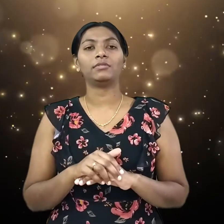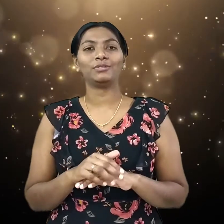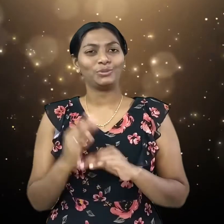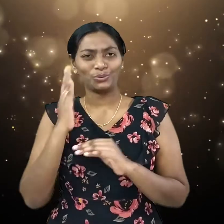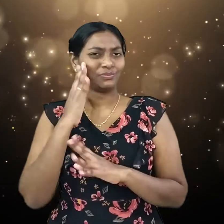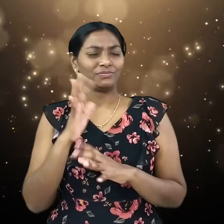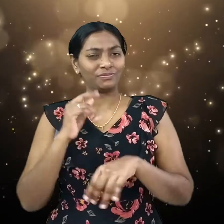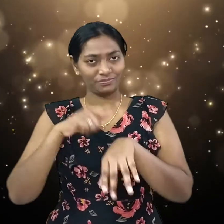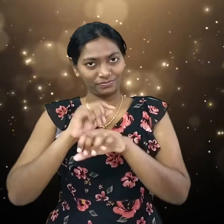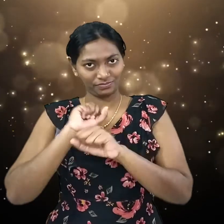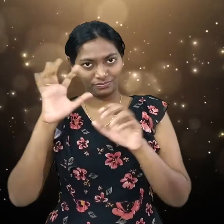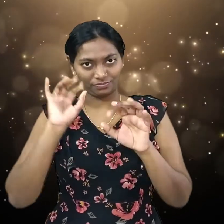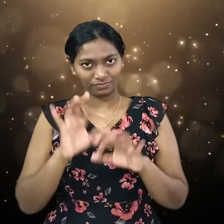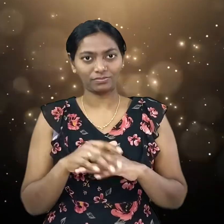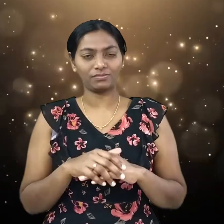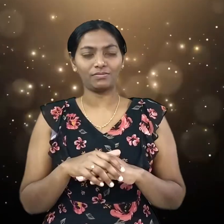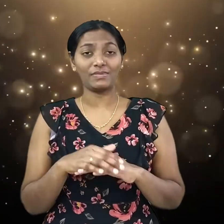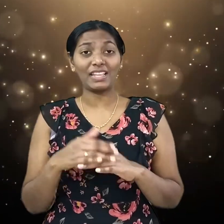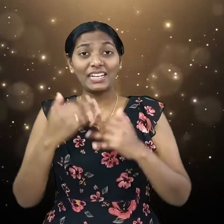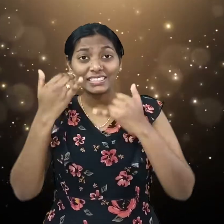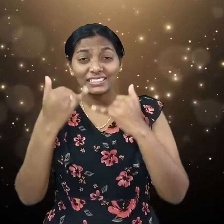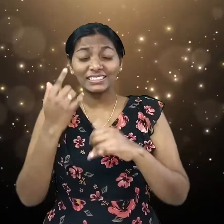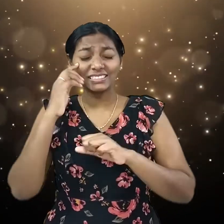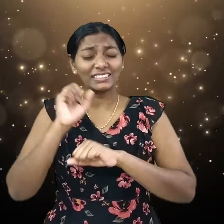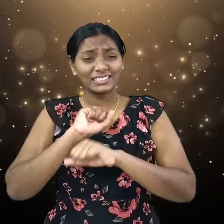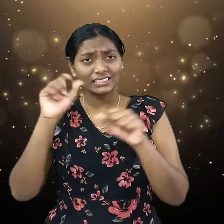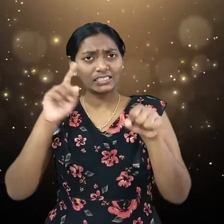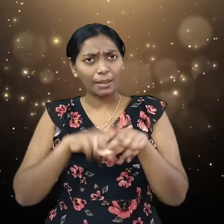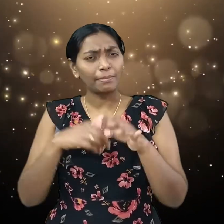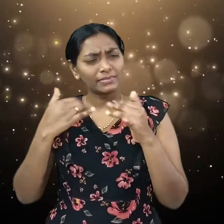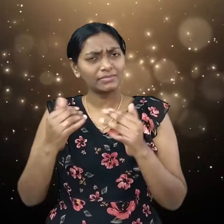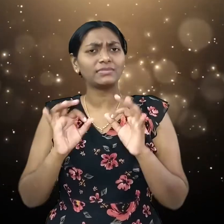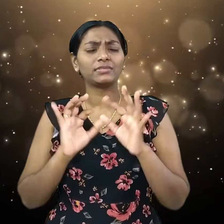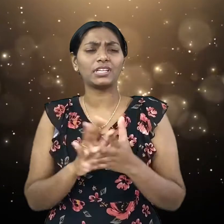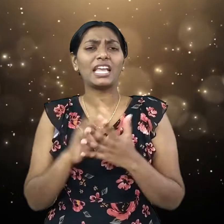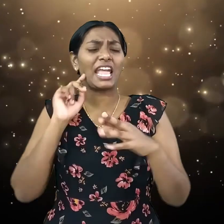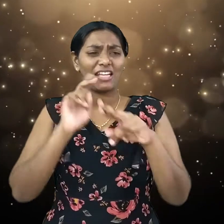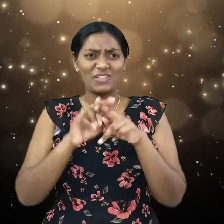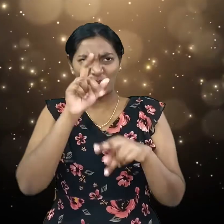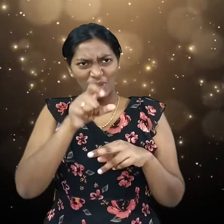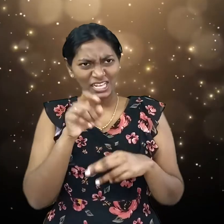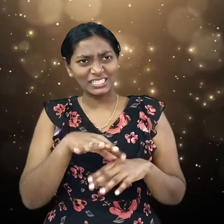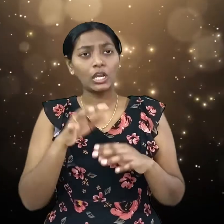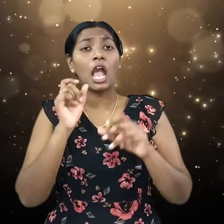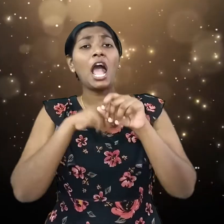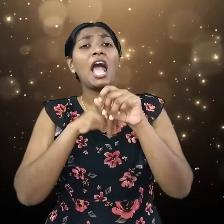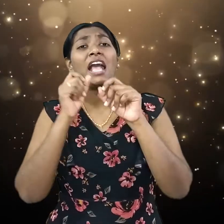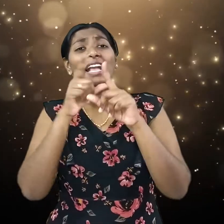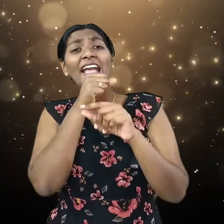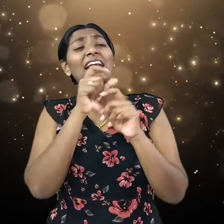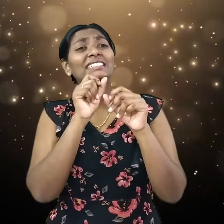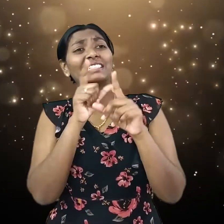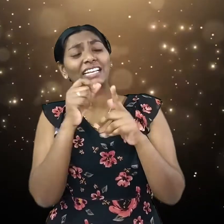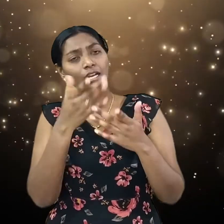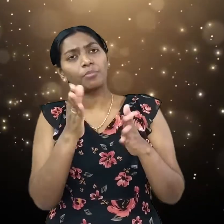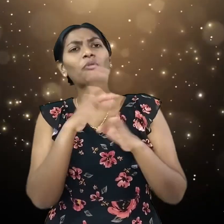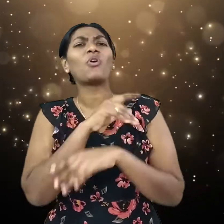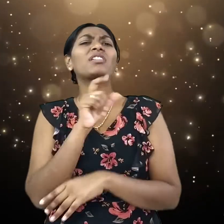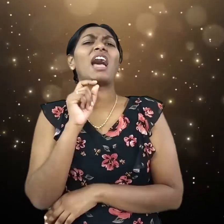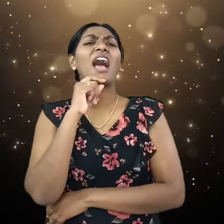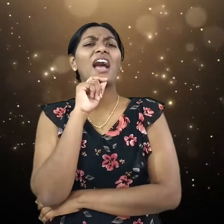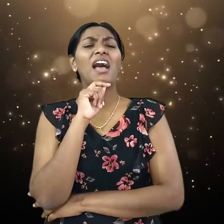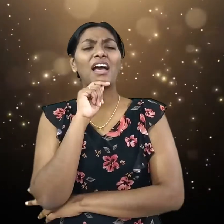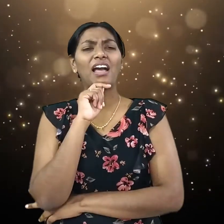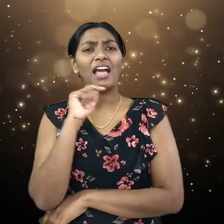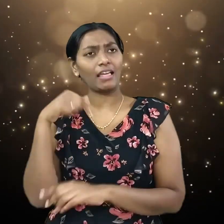का। सो नहीं रहे थे, हमारे जागने का टाइम ही यही था। कोई कहे अरे तुम 11 के हो गए, पहले